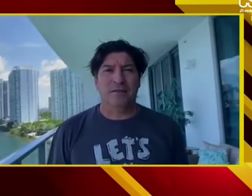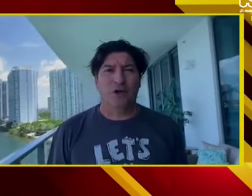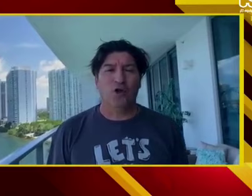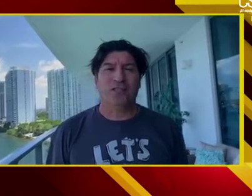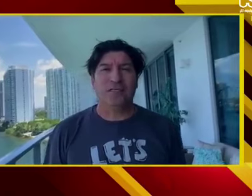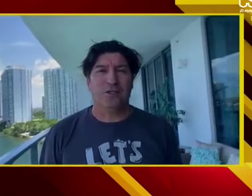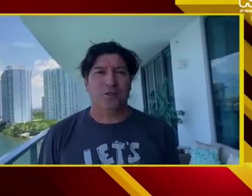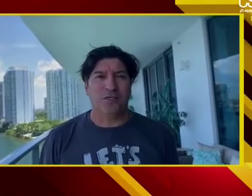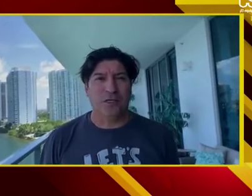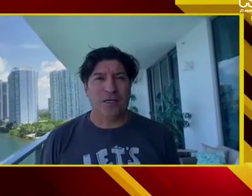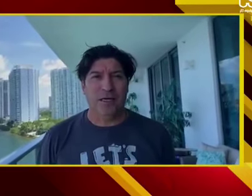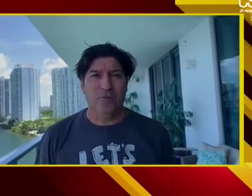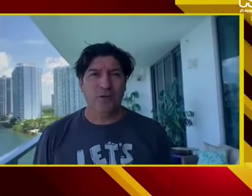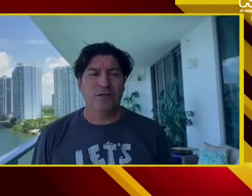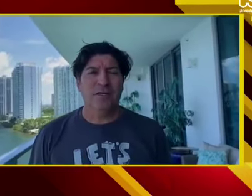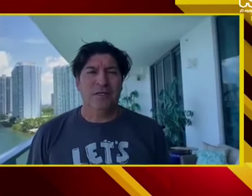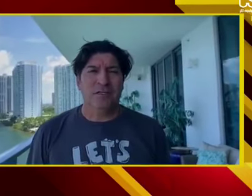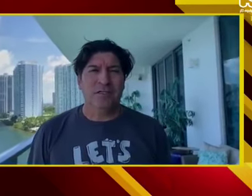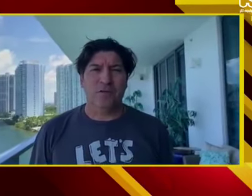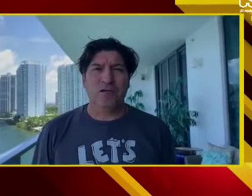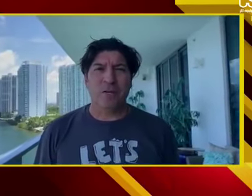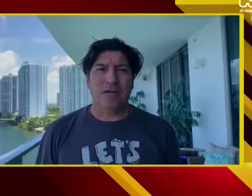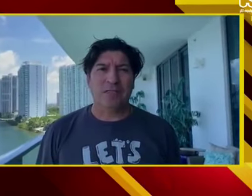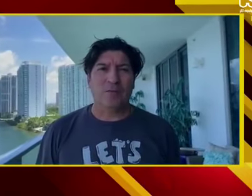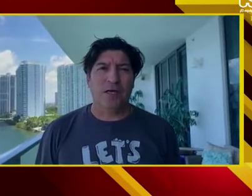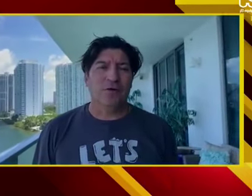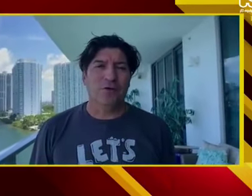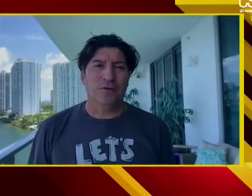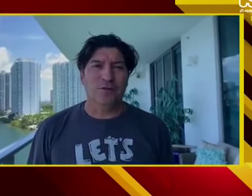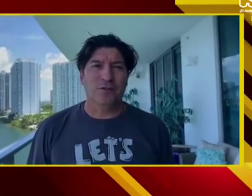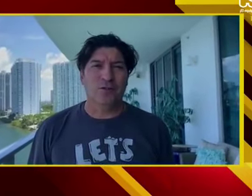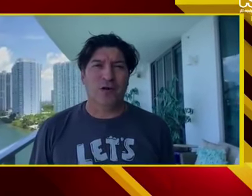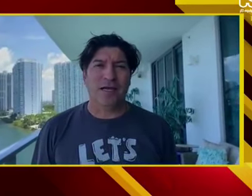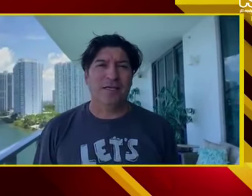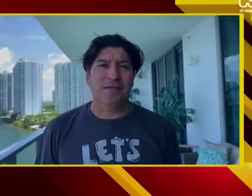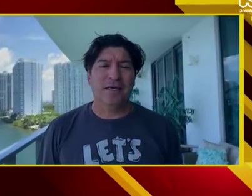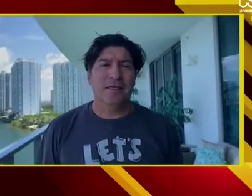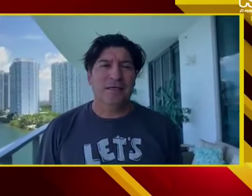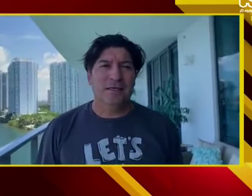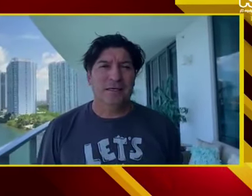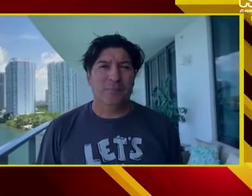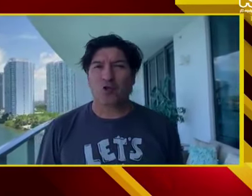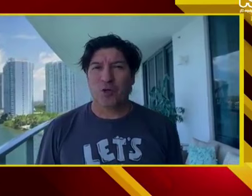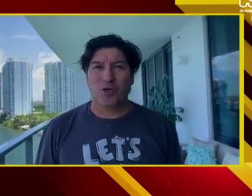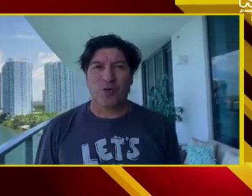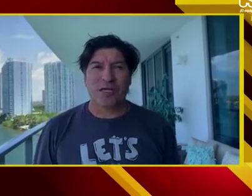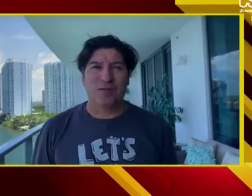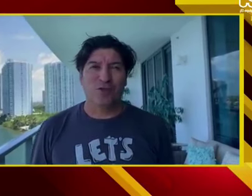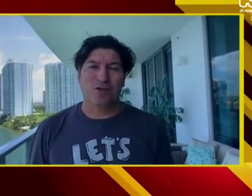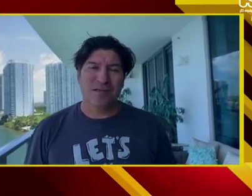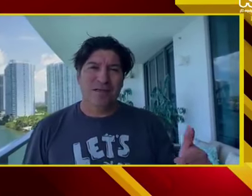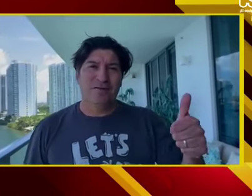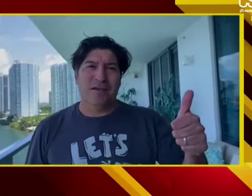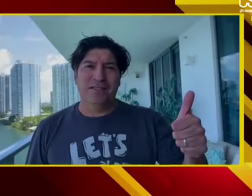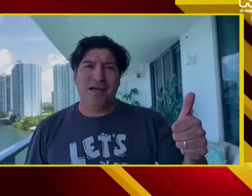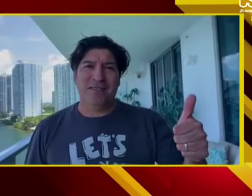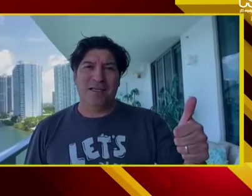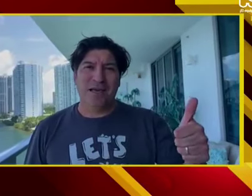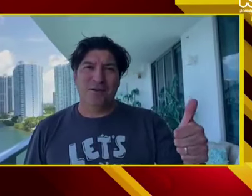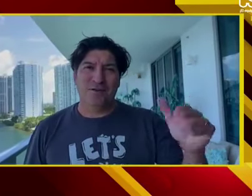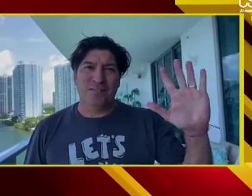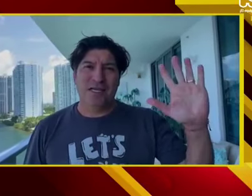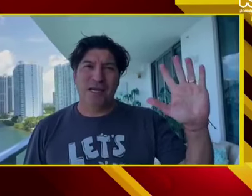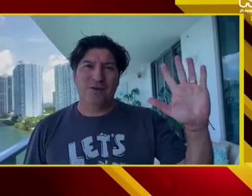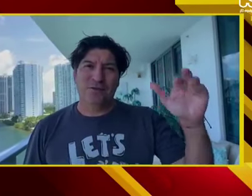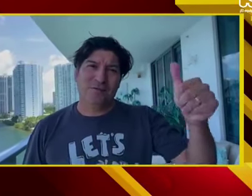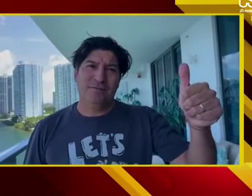sigan los éxitos y que, bueno, disfruten al máximo ahí con toda la gente y, por supuesto, a cuidarse mucho. Felicidades,